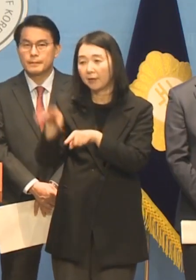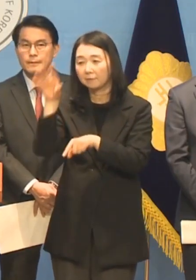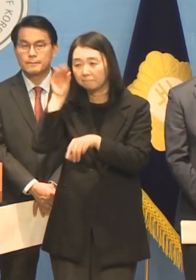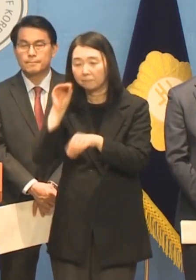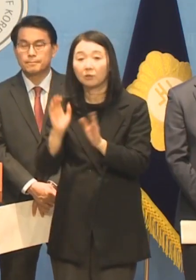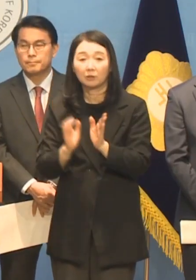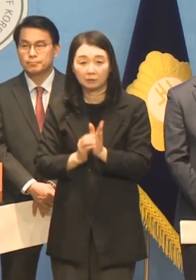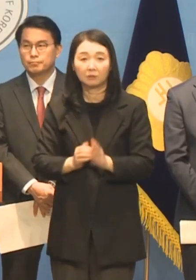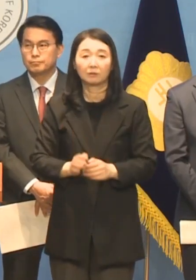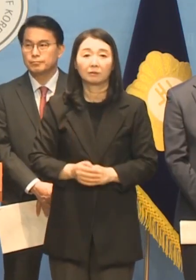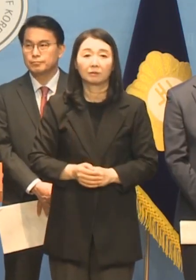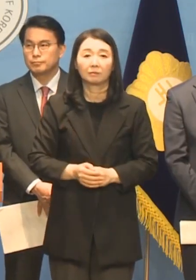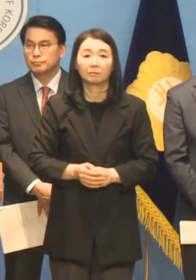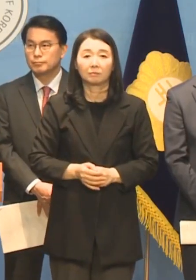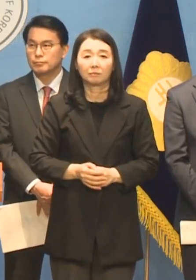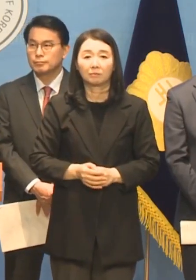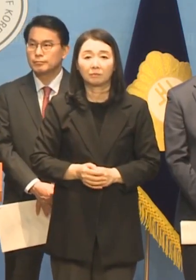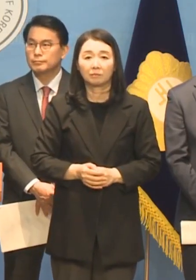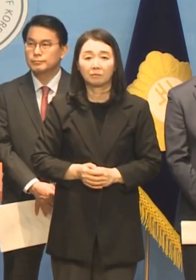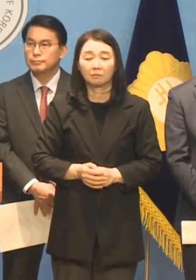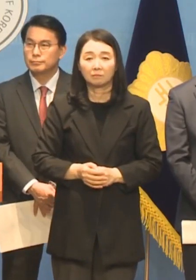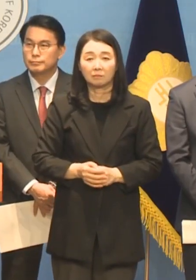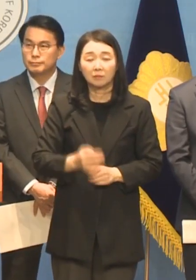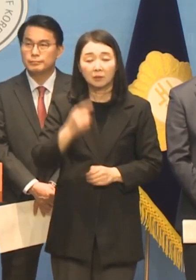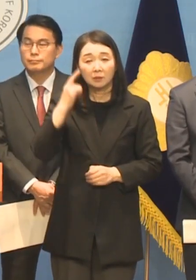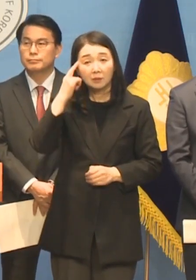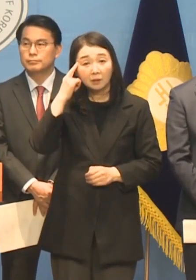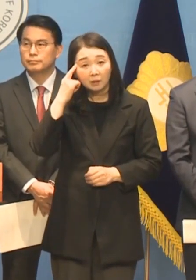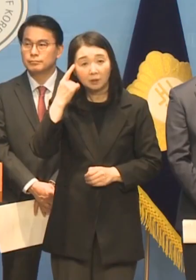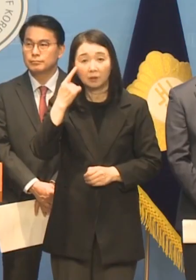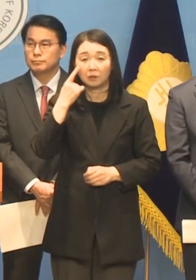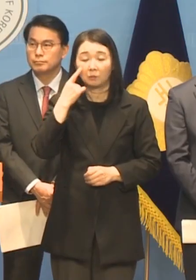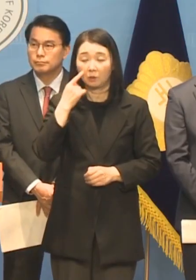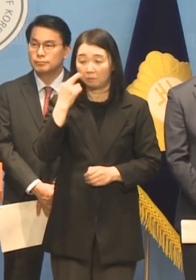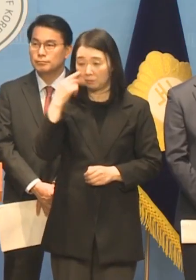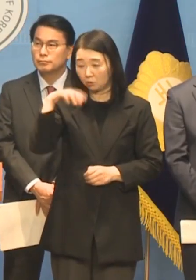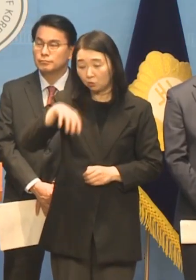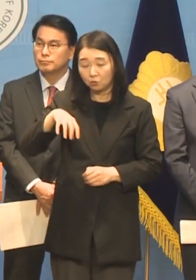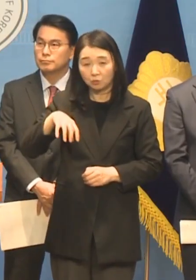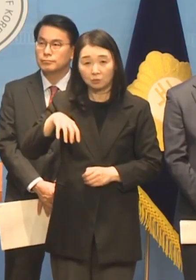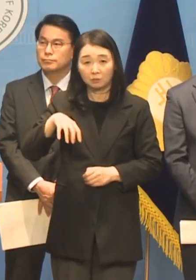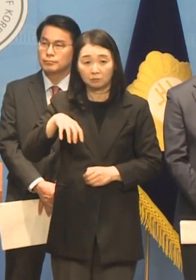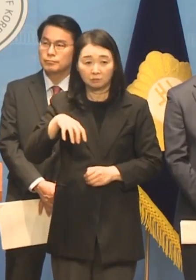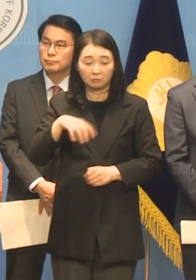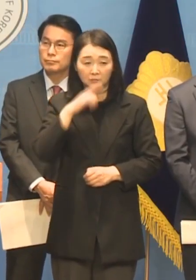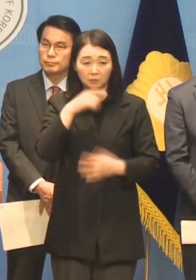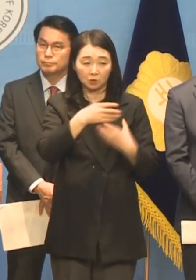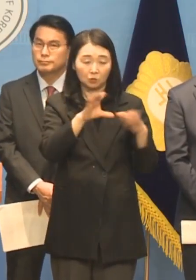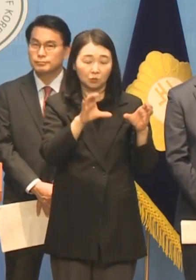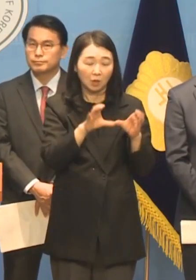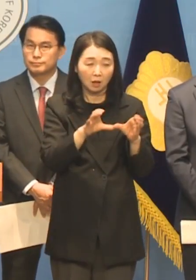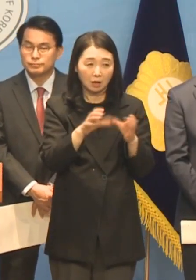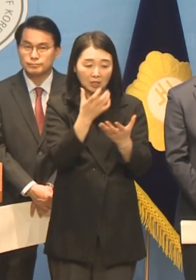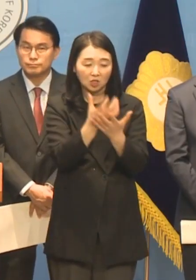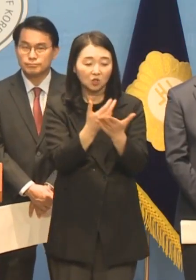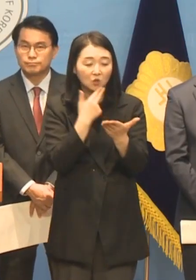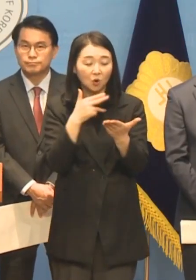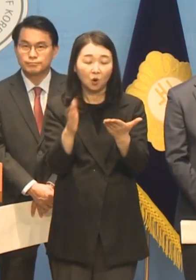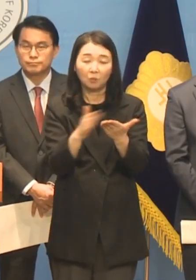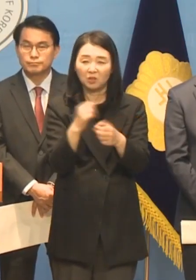들었습니다. 합리적으로 생각했을 때 미국은 지금 민주당의 근거 없는 음모론이